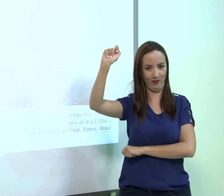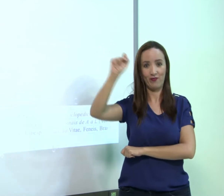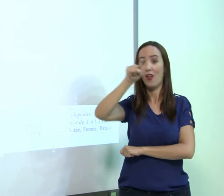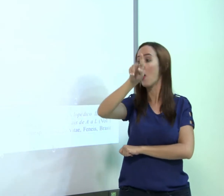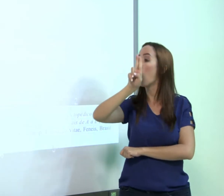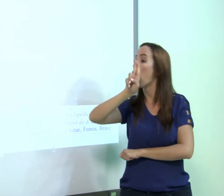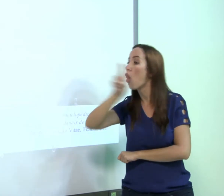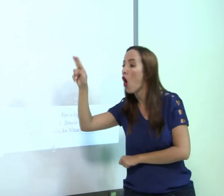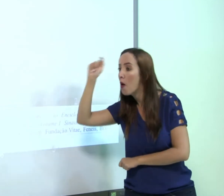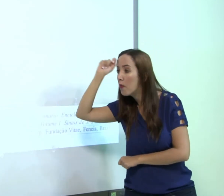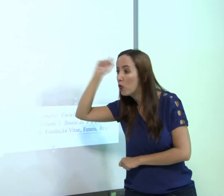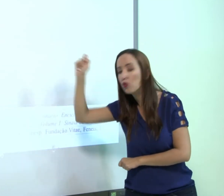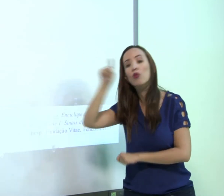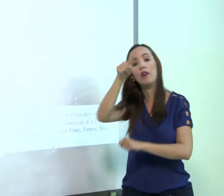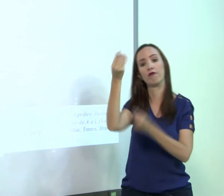colocamos o nome do autor.